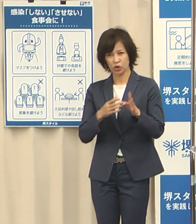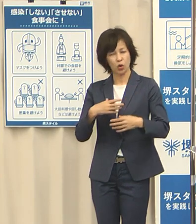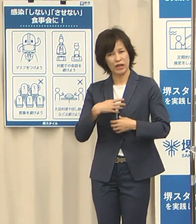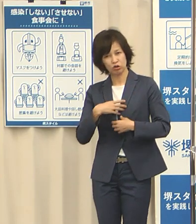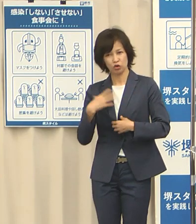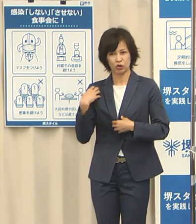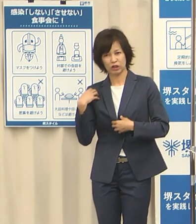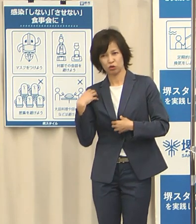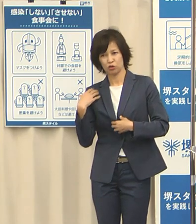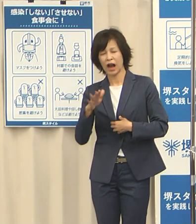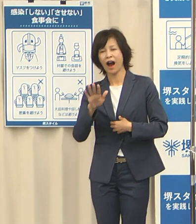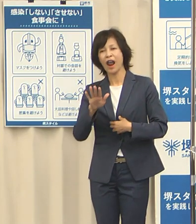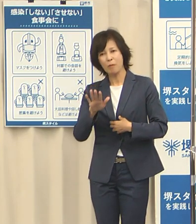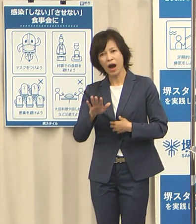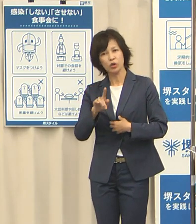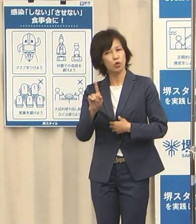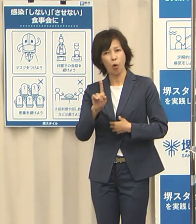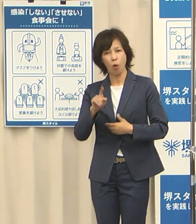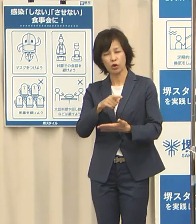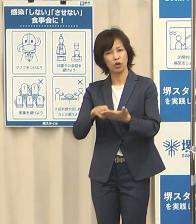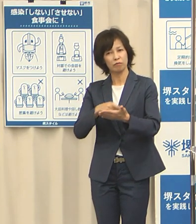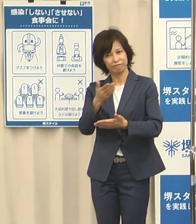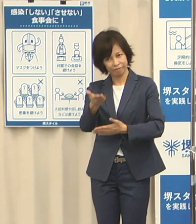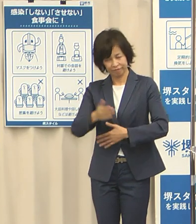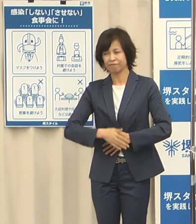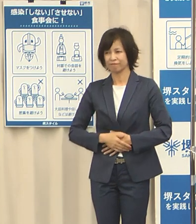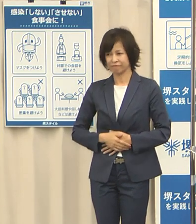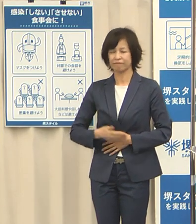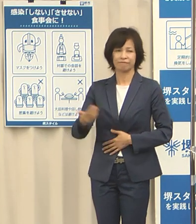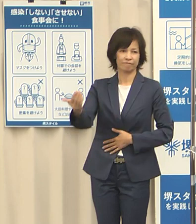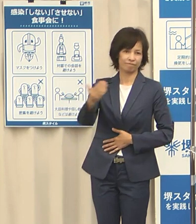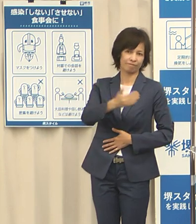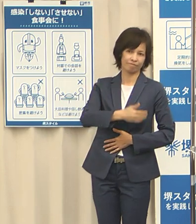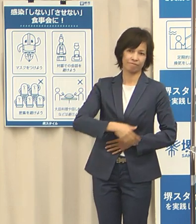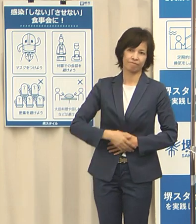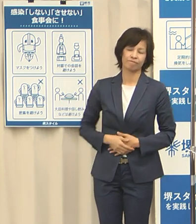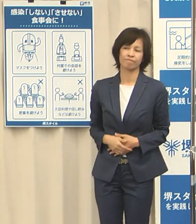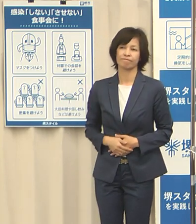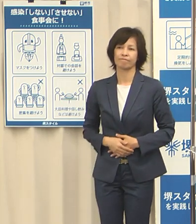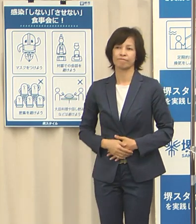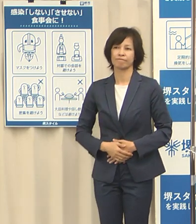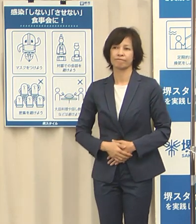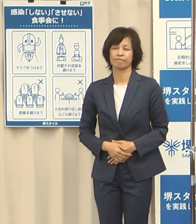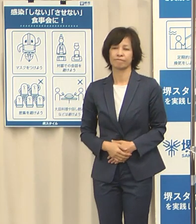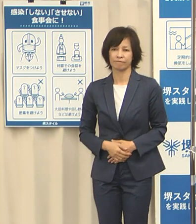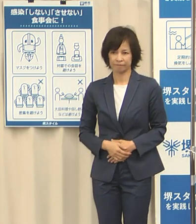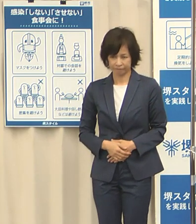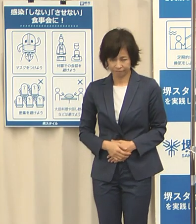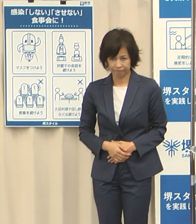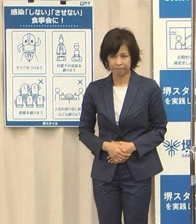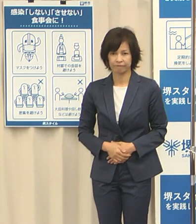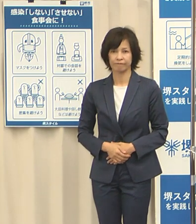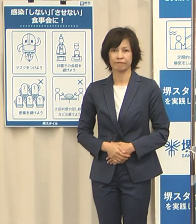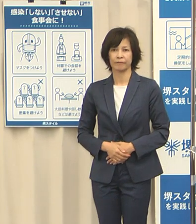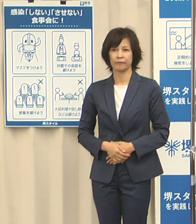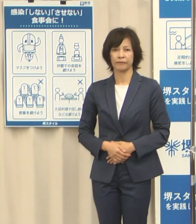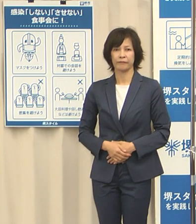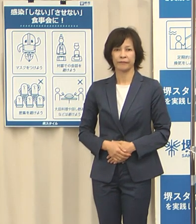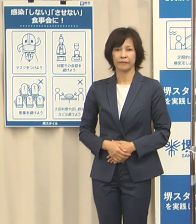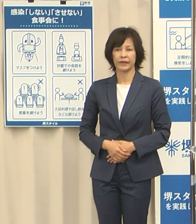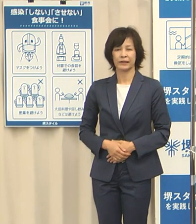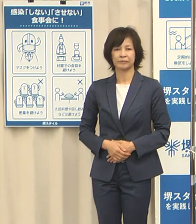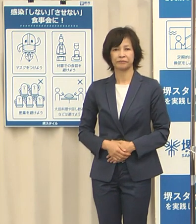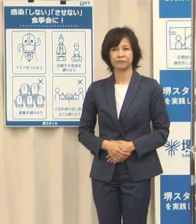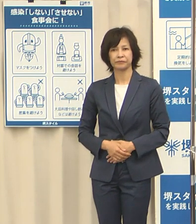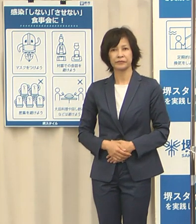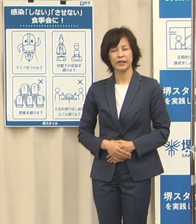どう、取り除くかという点をお伺いできますか。 まず背景なんですけど、